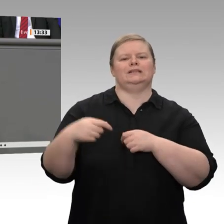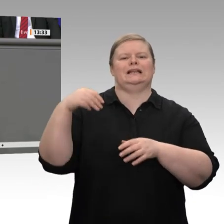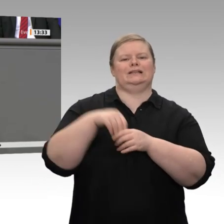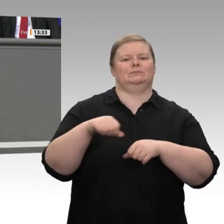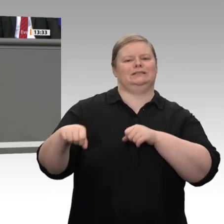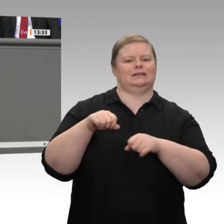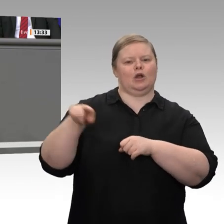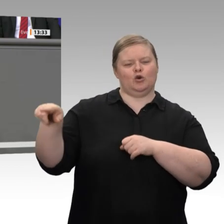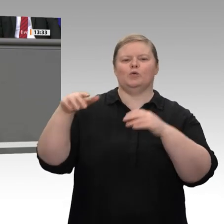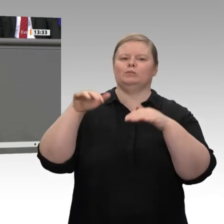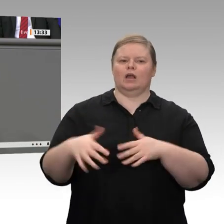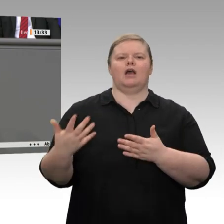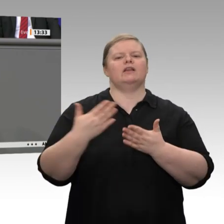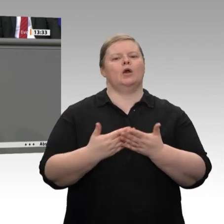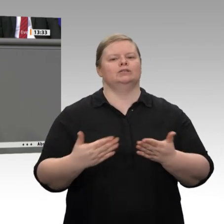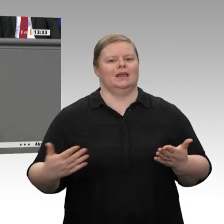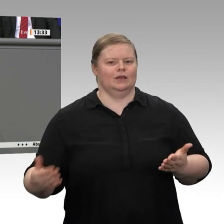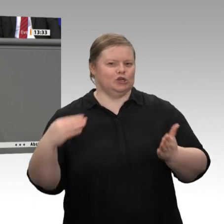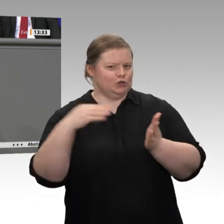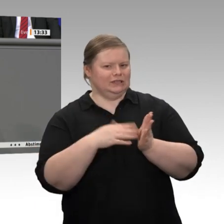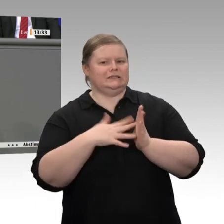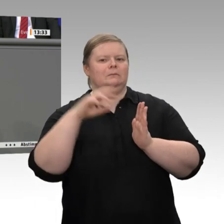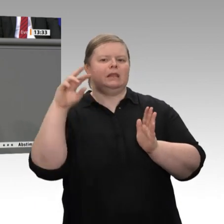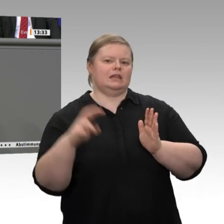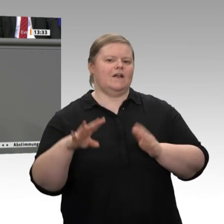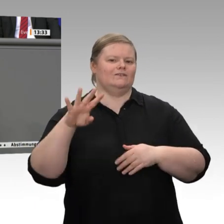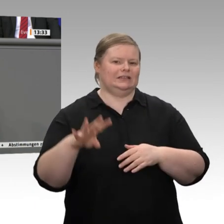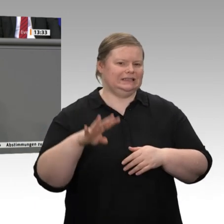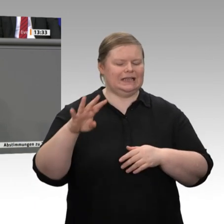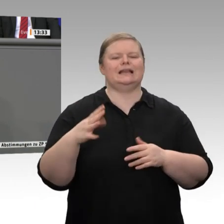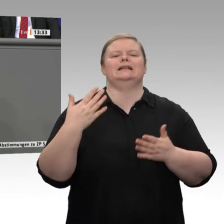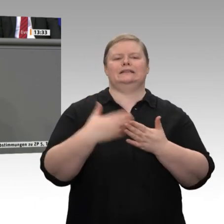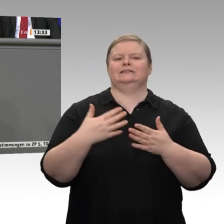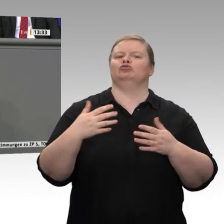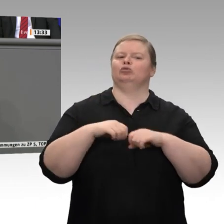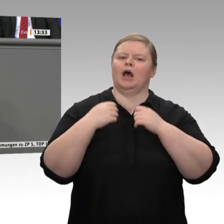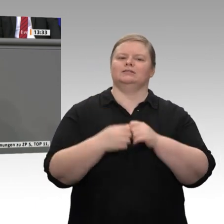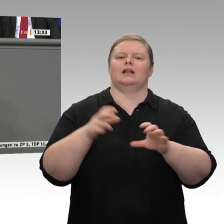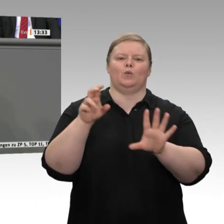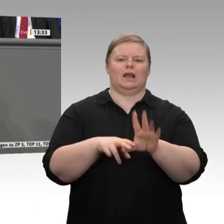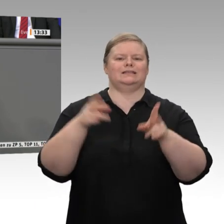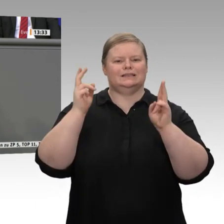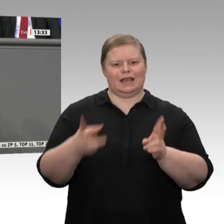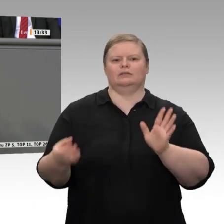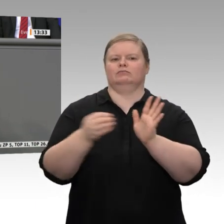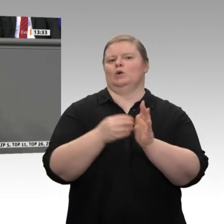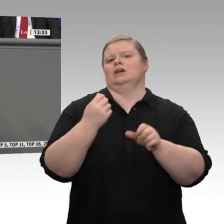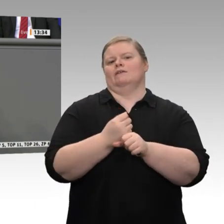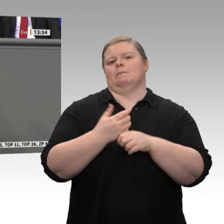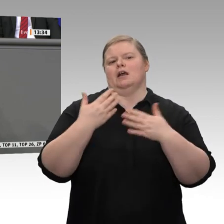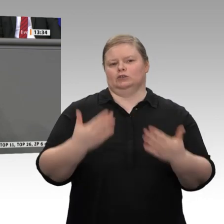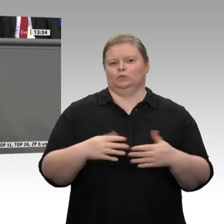§ 14 des Staatsangehörigkeitsgesetzes auch getan. Denn wenn hier behauptet wird, es gebe keinen gesetzlichen Anspruch